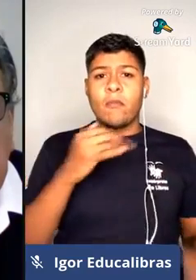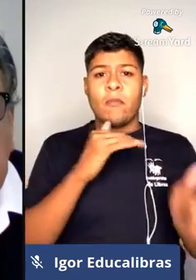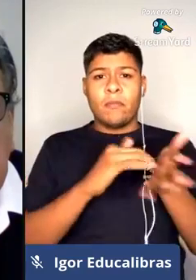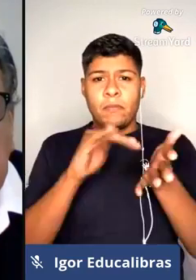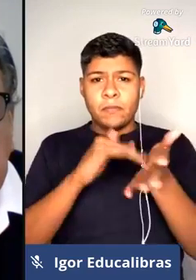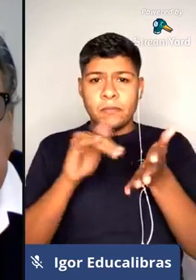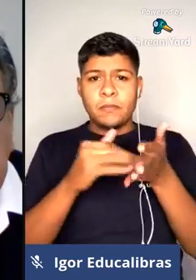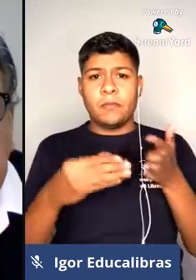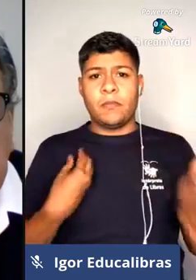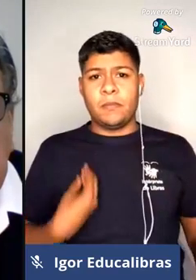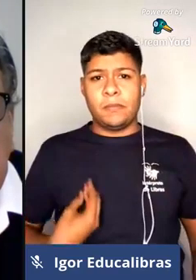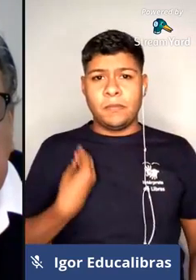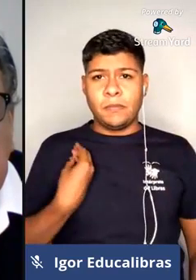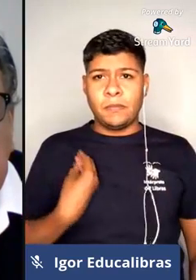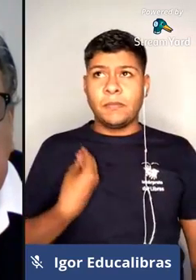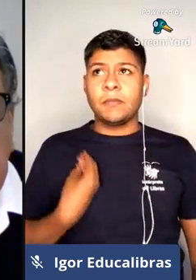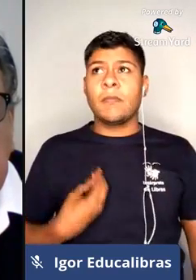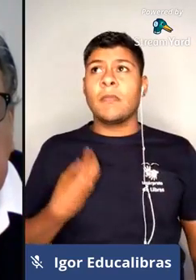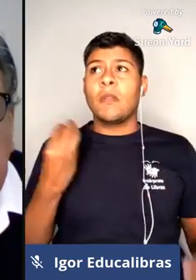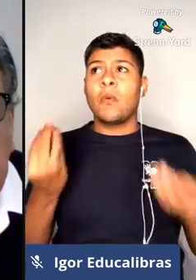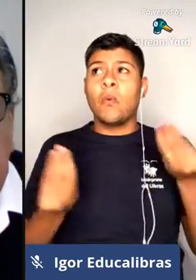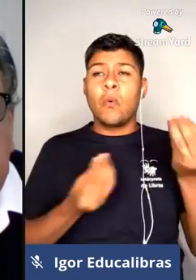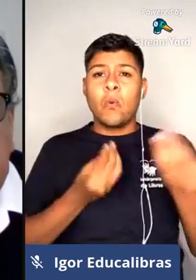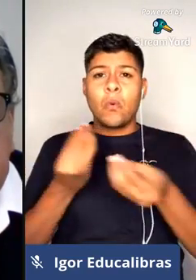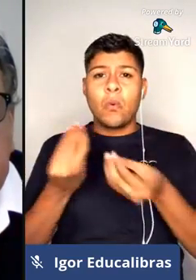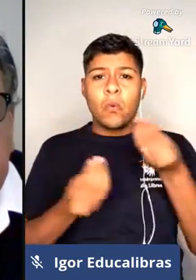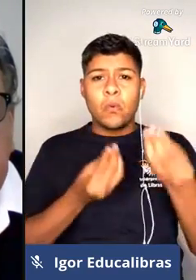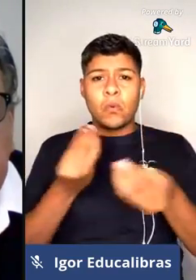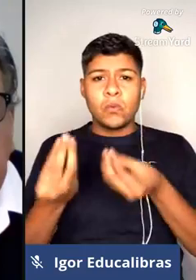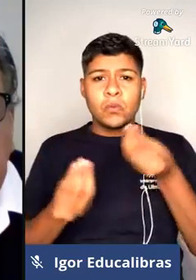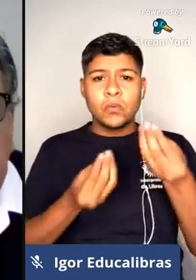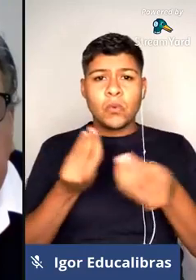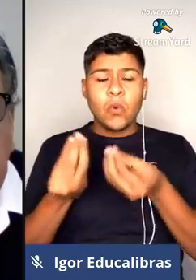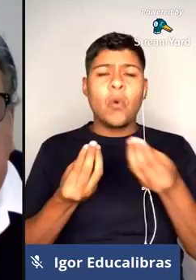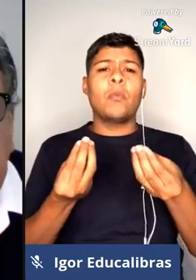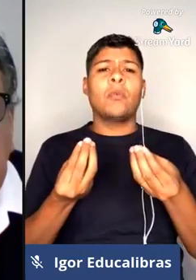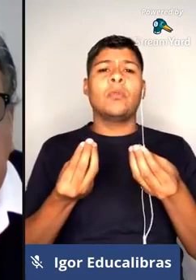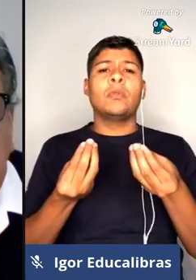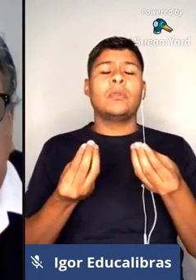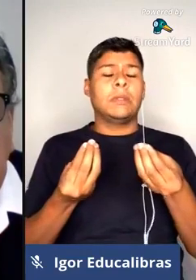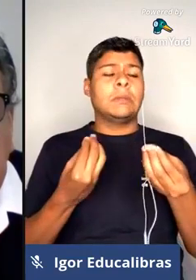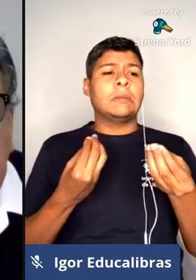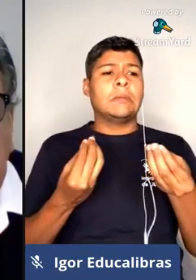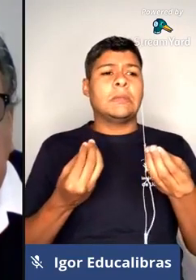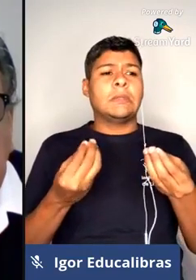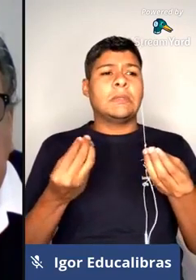passaram aqui. Como é que você avalia a nossa gestão?